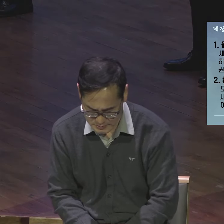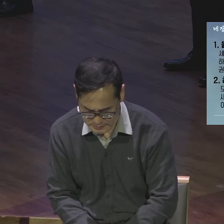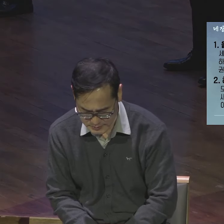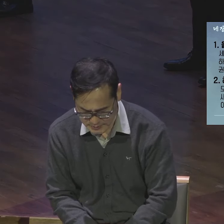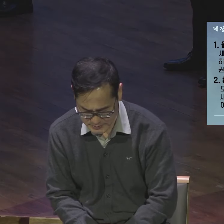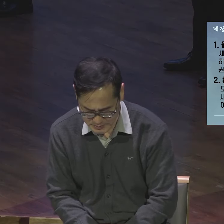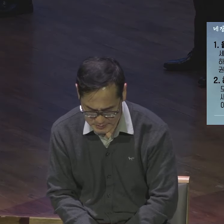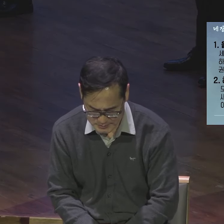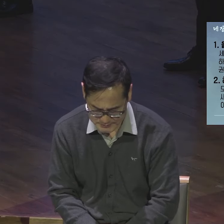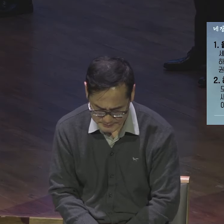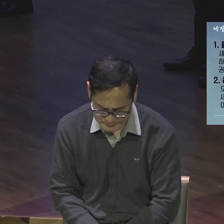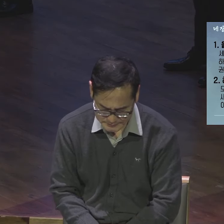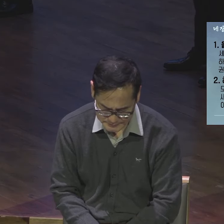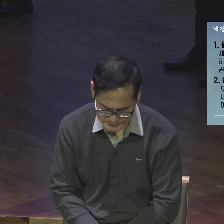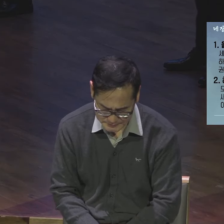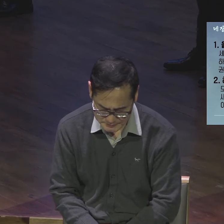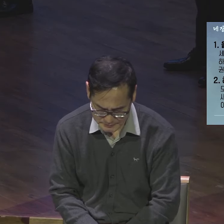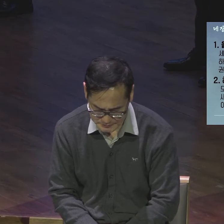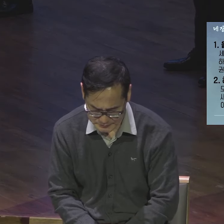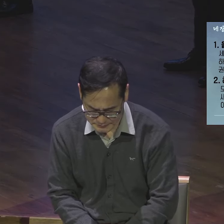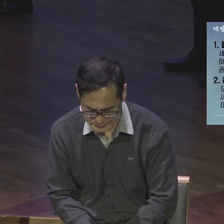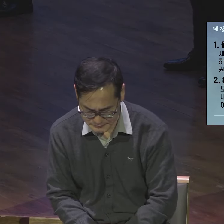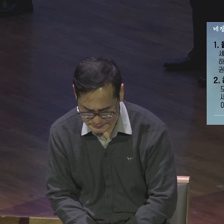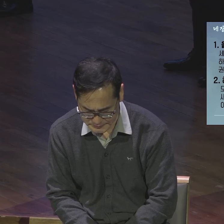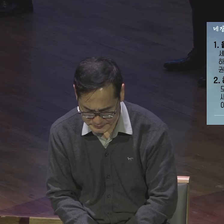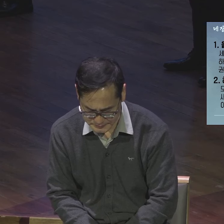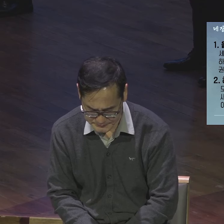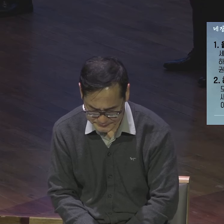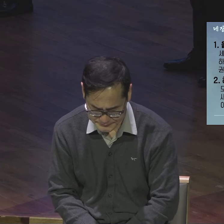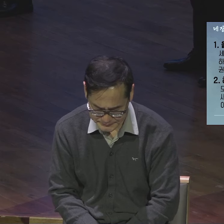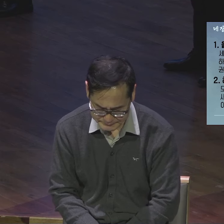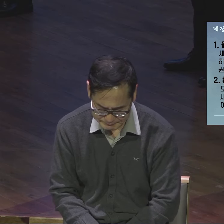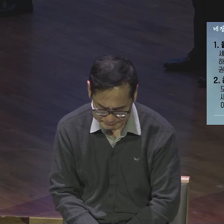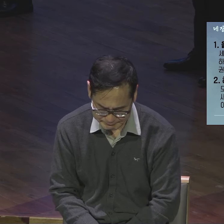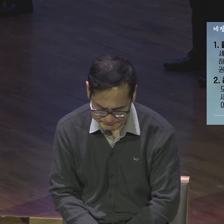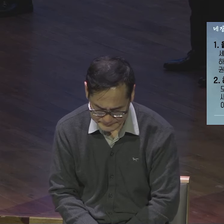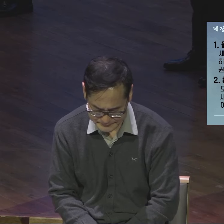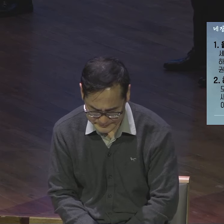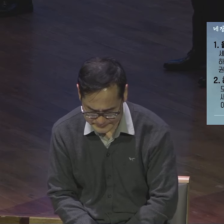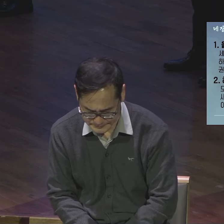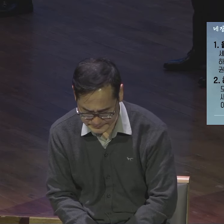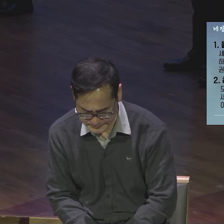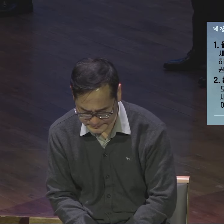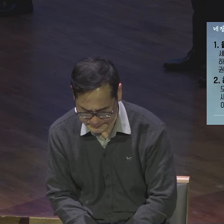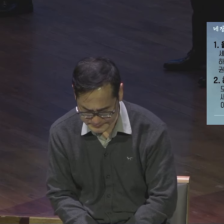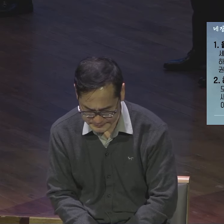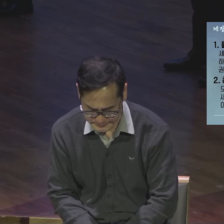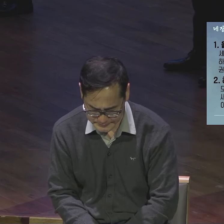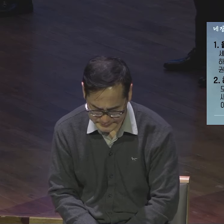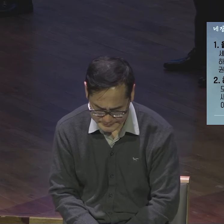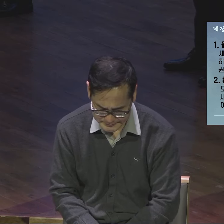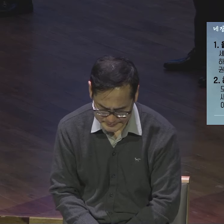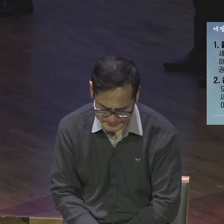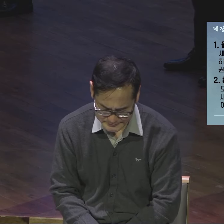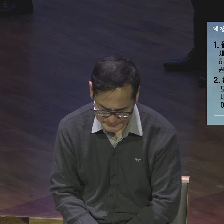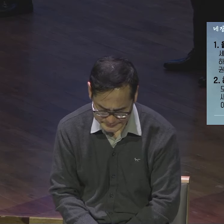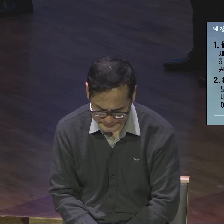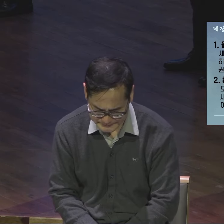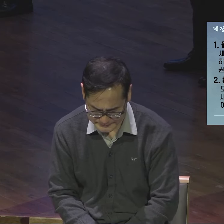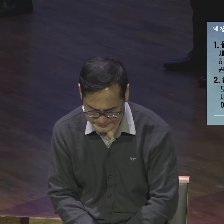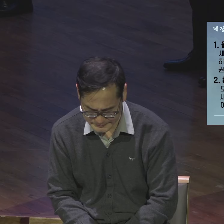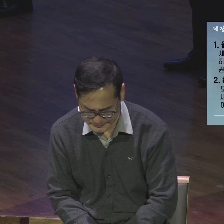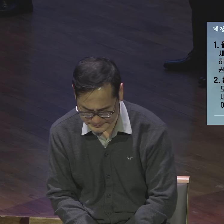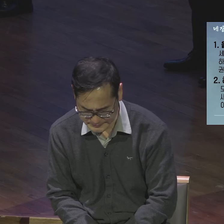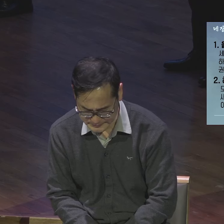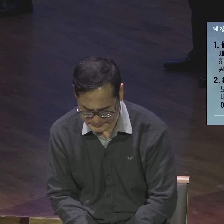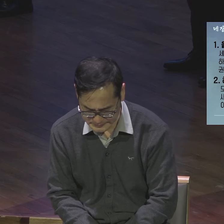하나님이 주시는 새 힘으로 모든 문제와 사건이 나올 수 있는 주여 영원한 악마는 하나님의 삼대이 다 될도